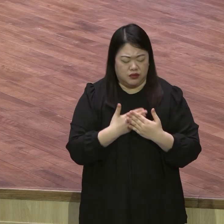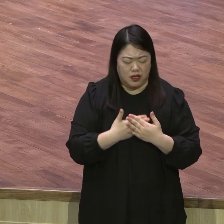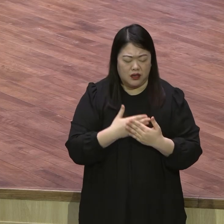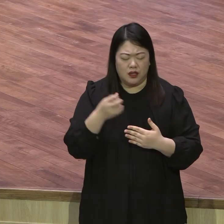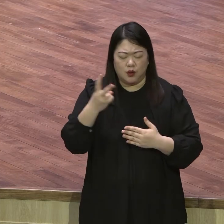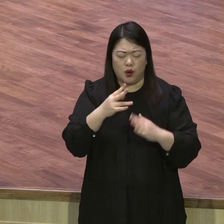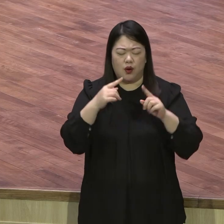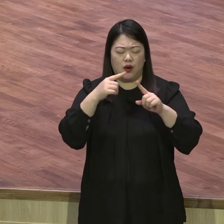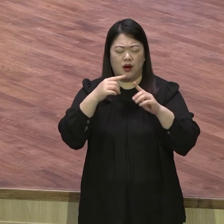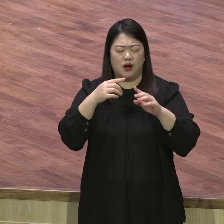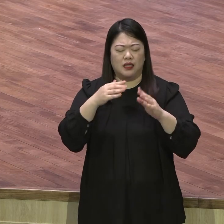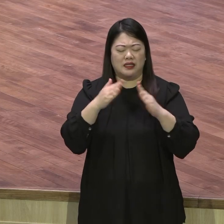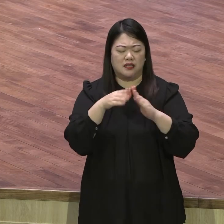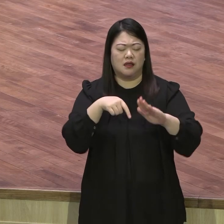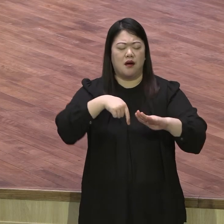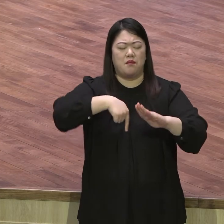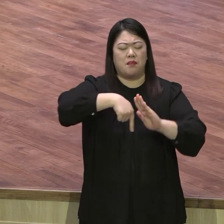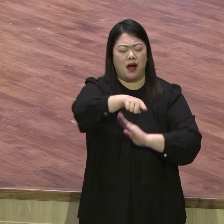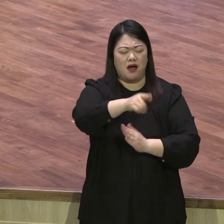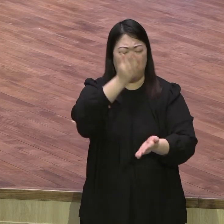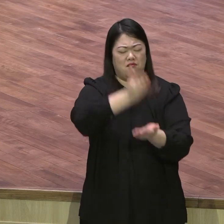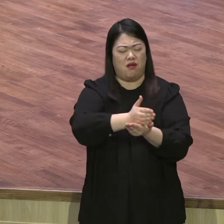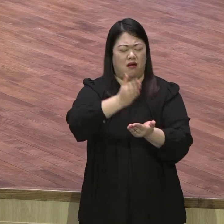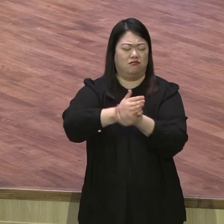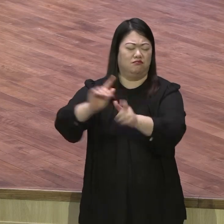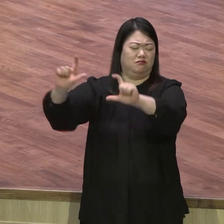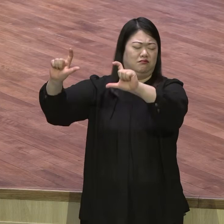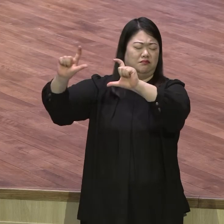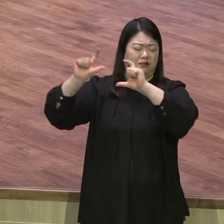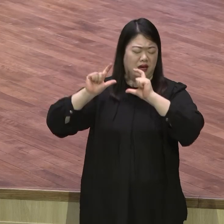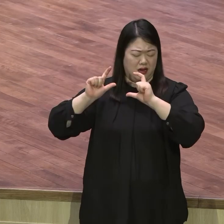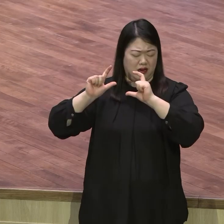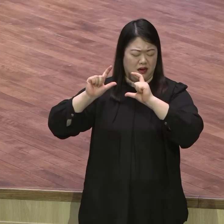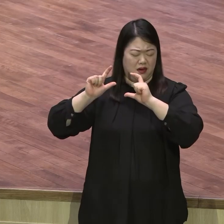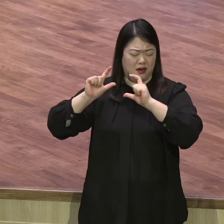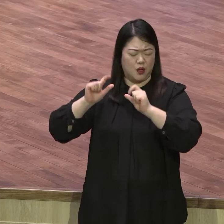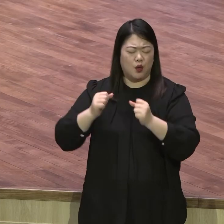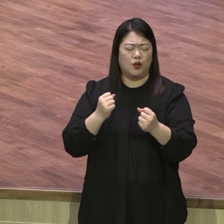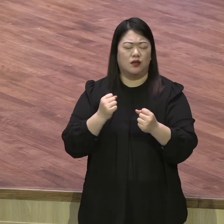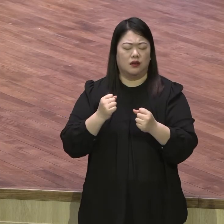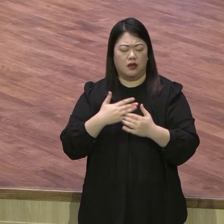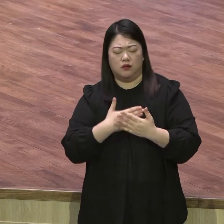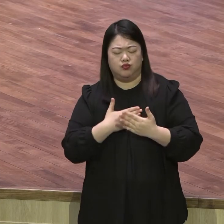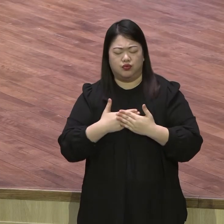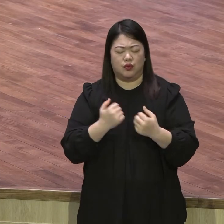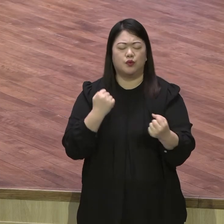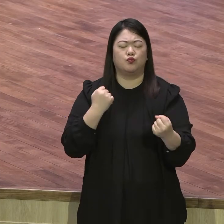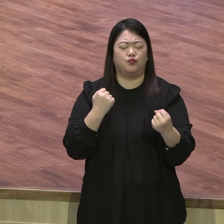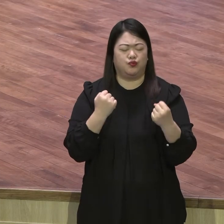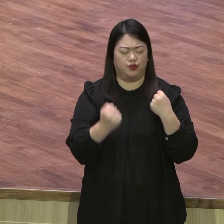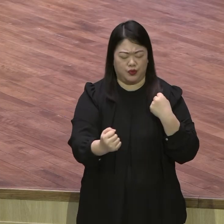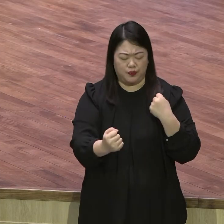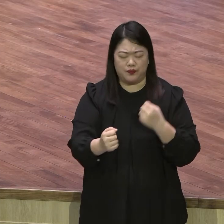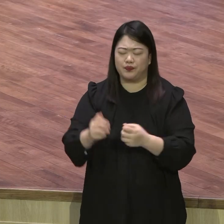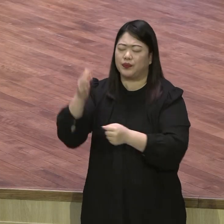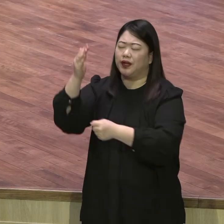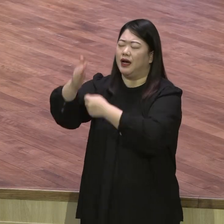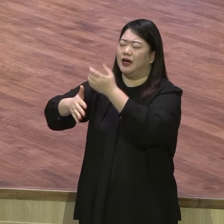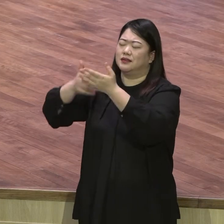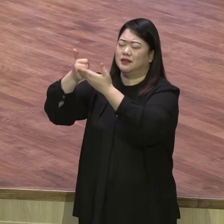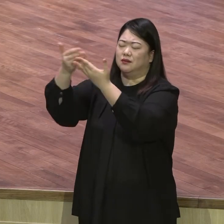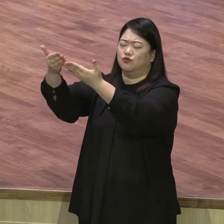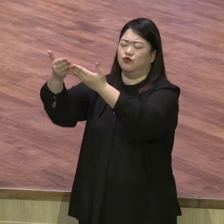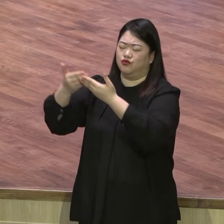못하는 예배도 함께 들을 수 없는 이런 환경 속에 있지만은 그럼에도 불구하고 하나님 앞에서 하나님 주시는